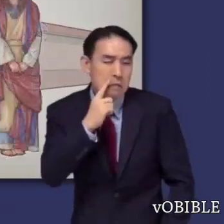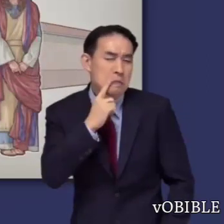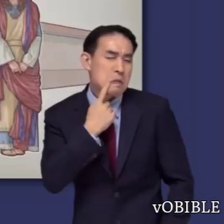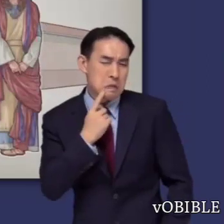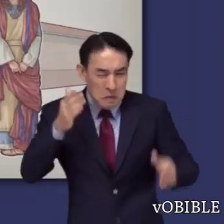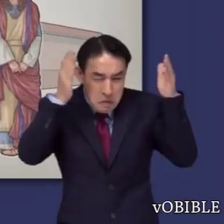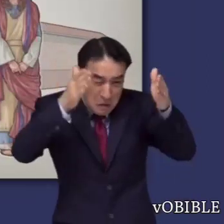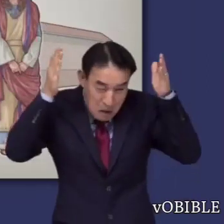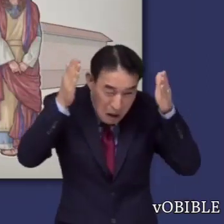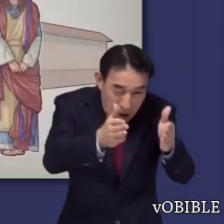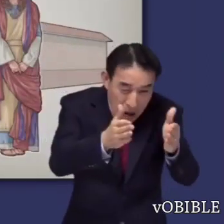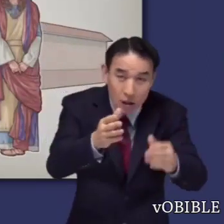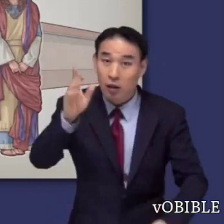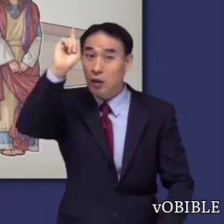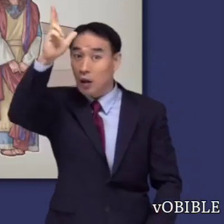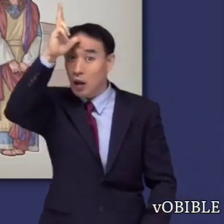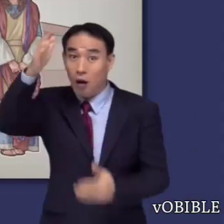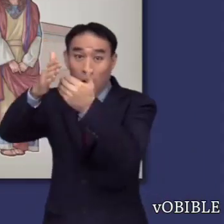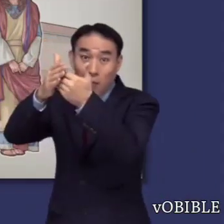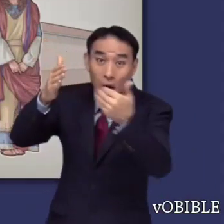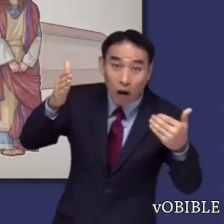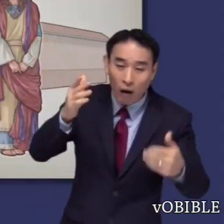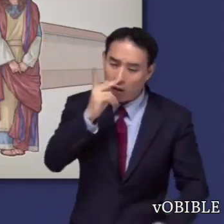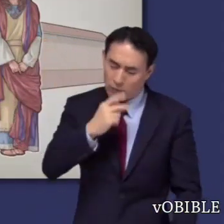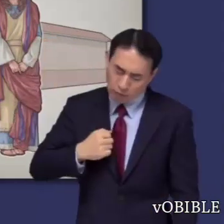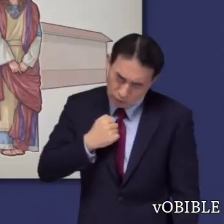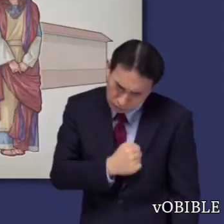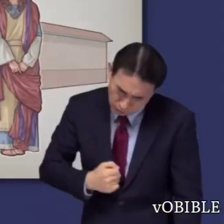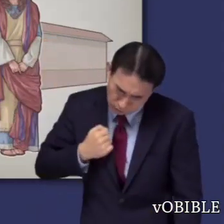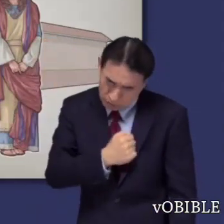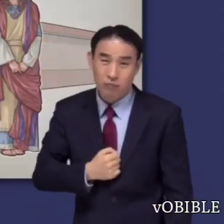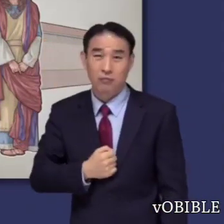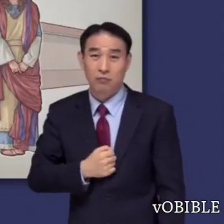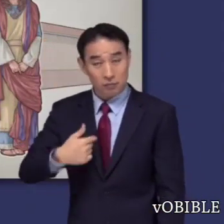果误入歧途，偏离了信仰，不得不遭受许多